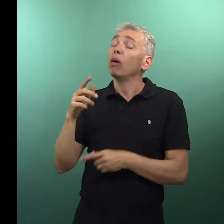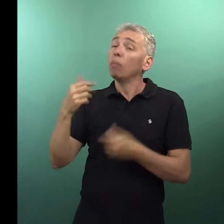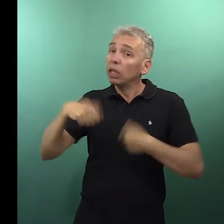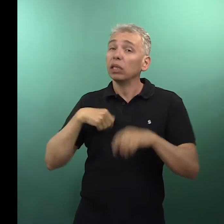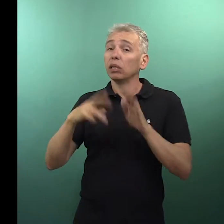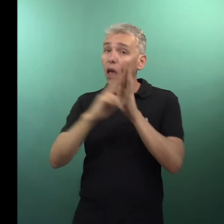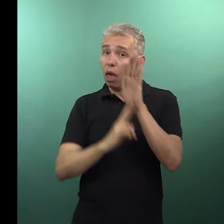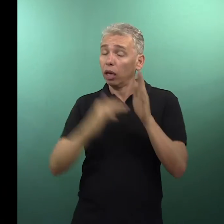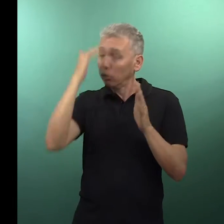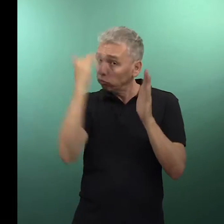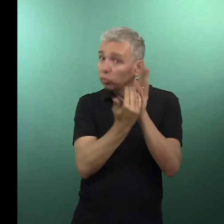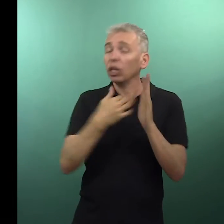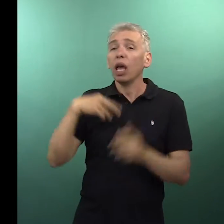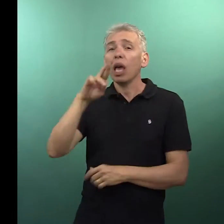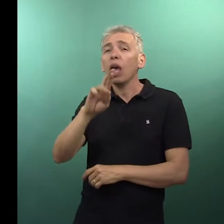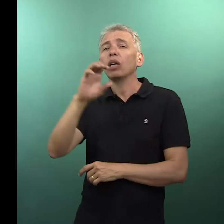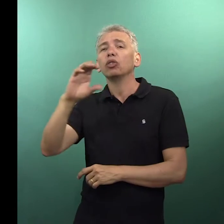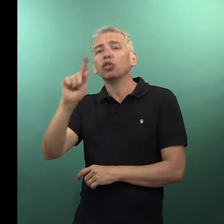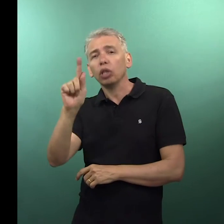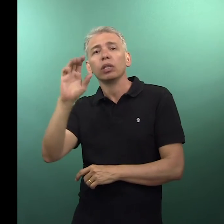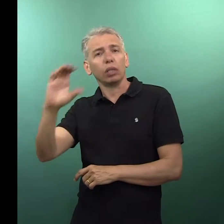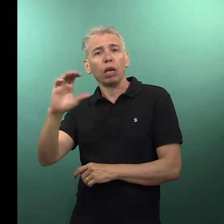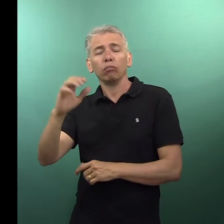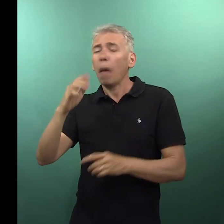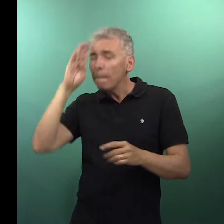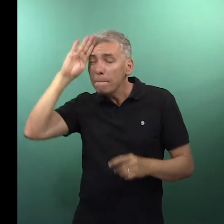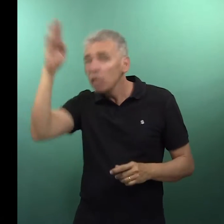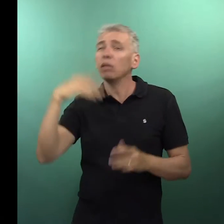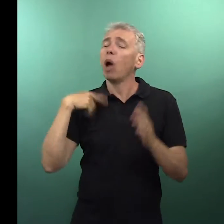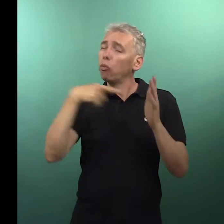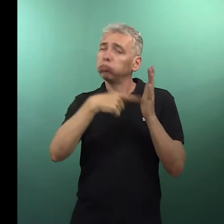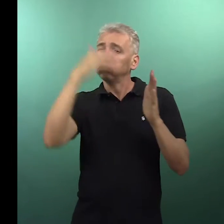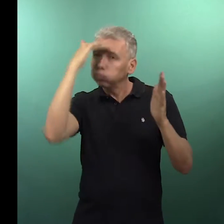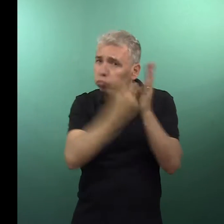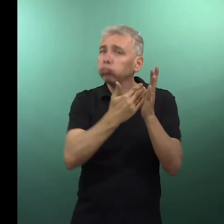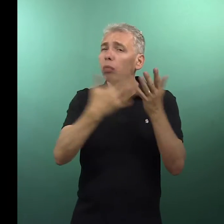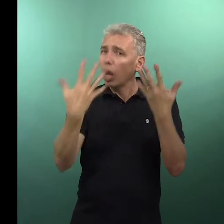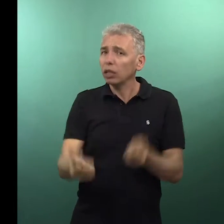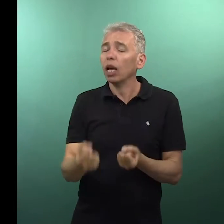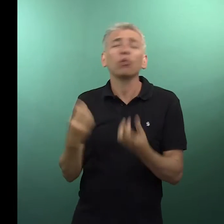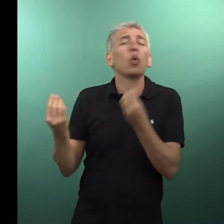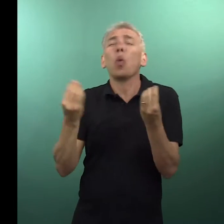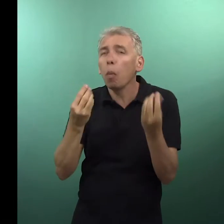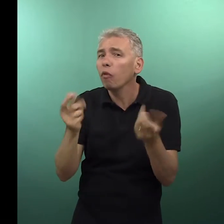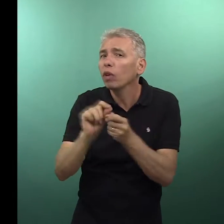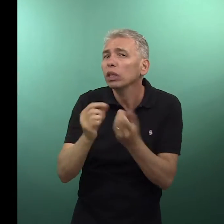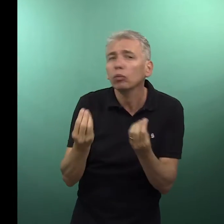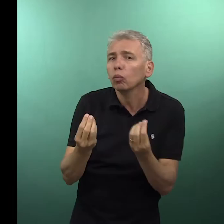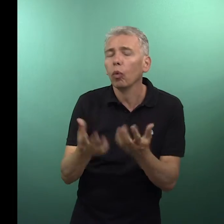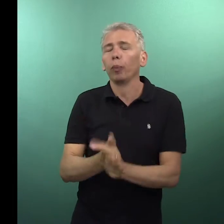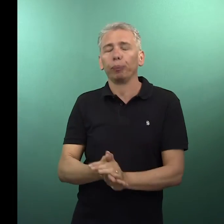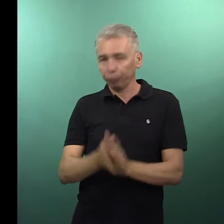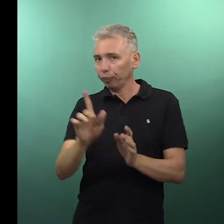compreensão desta por pessoas com deficiência visual e intelectual inciso 4 barreiras nas